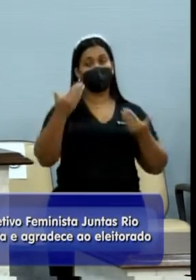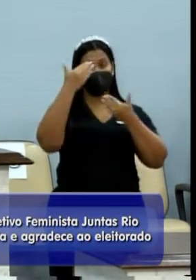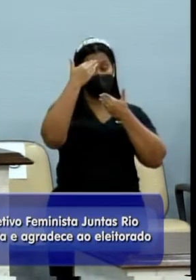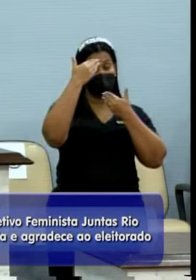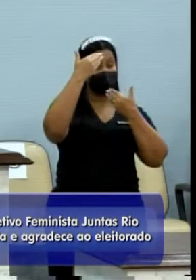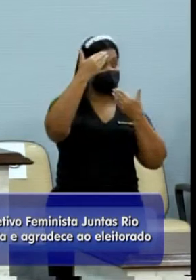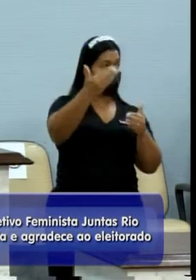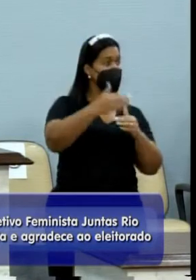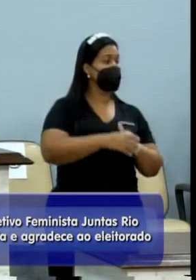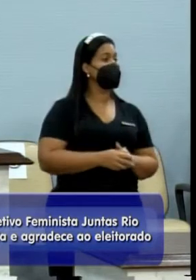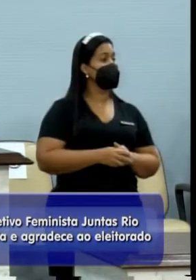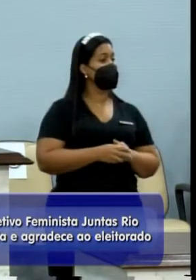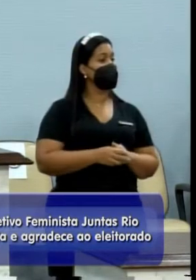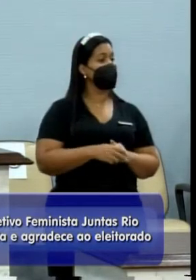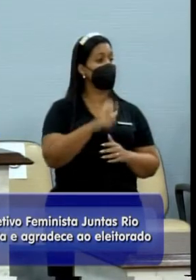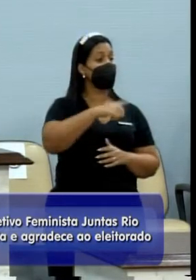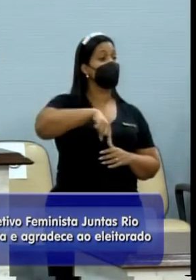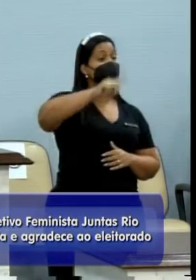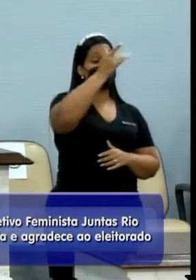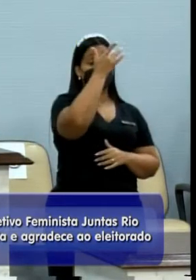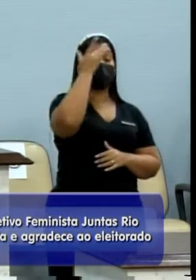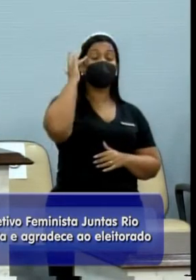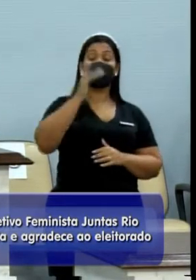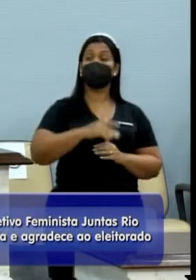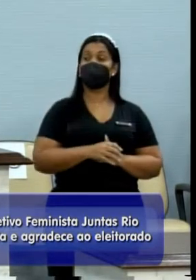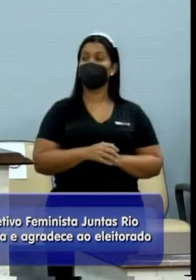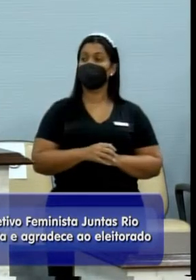agradeço àqueles que foram